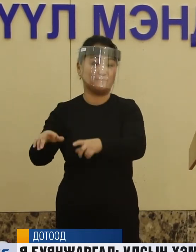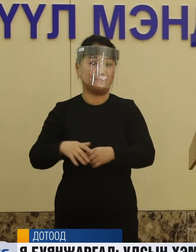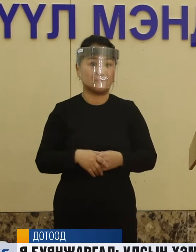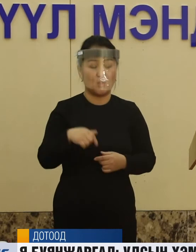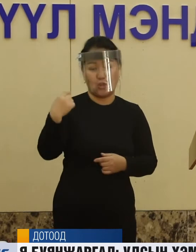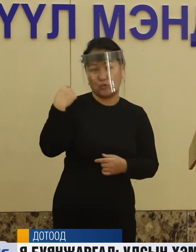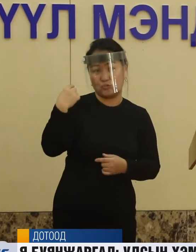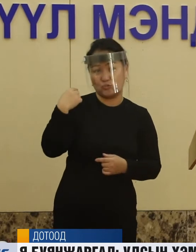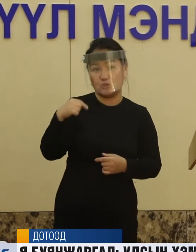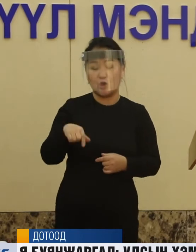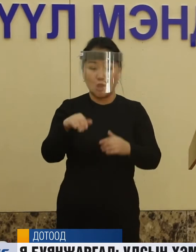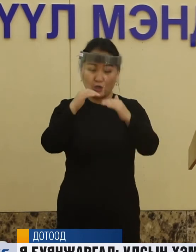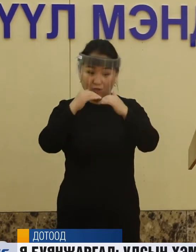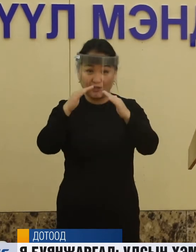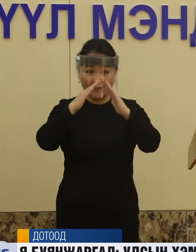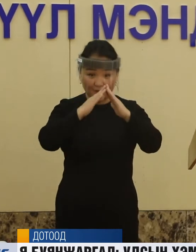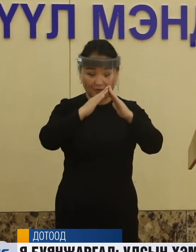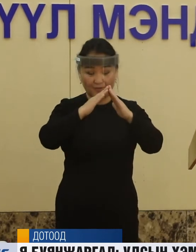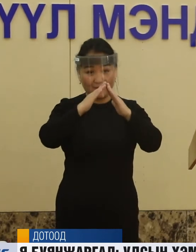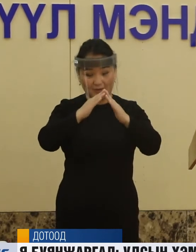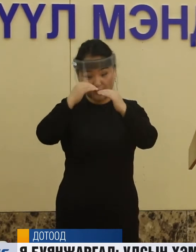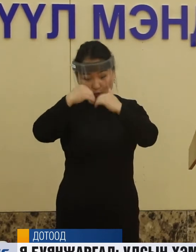байдлаар тусгаарлах гэрийн тусгаарлалтанаас